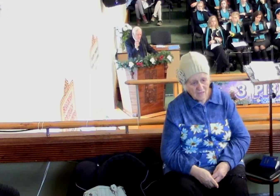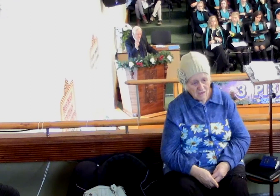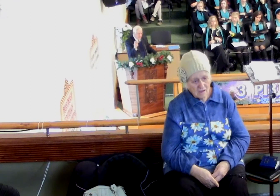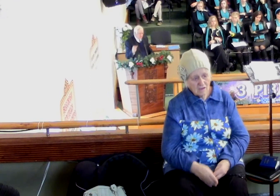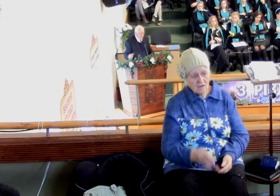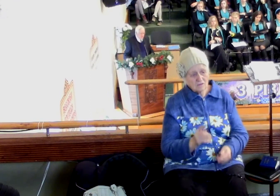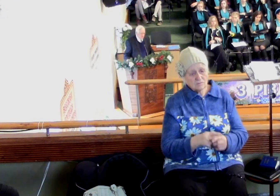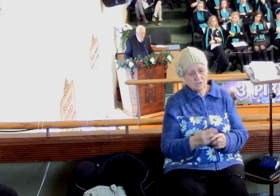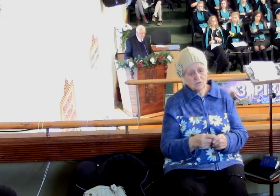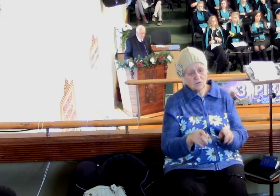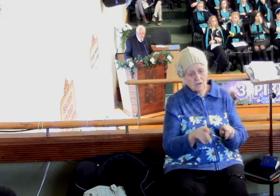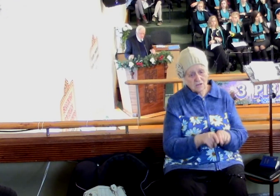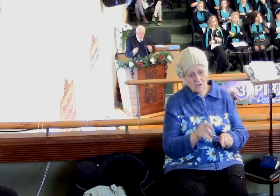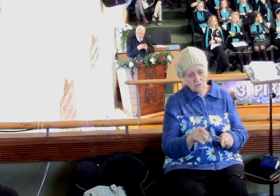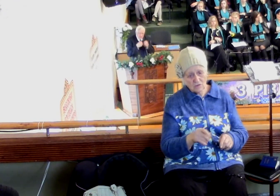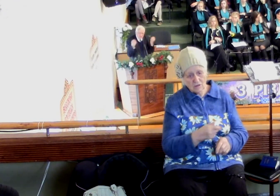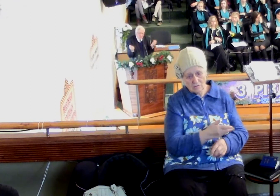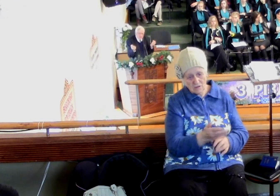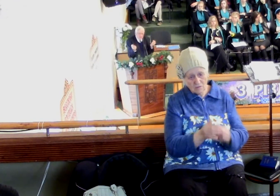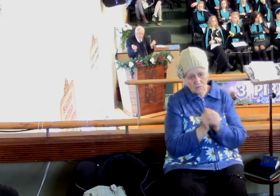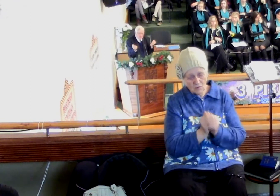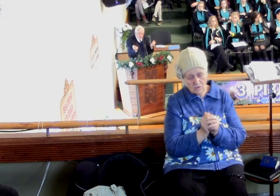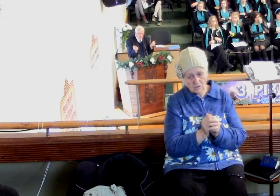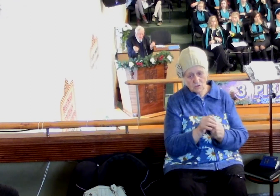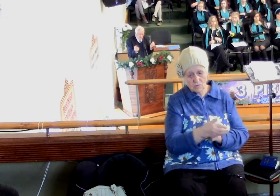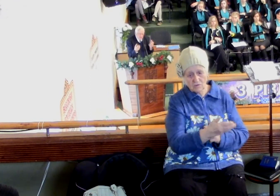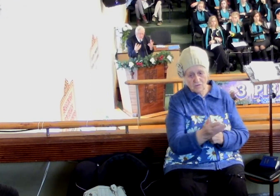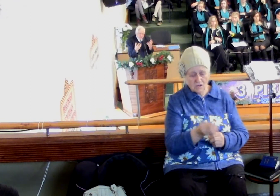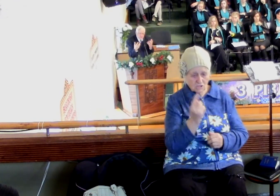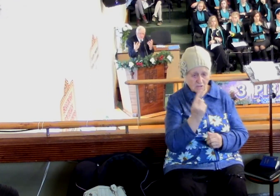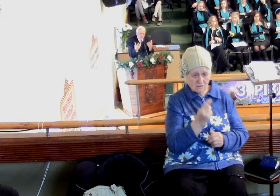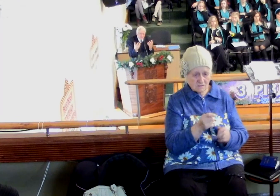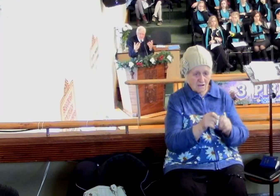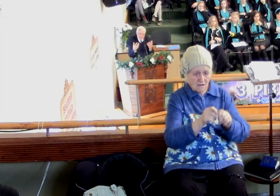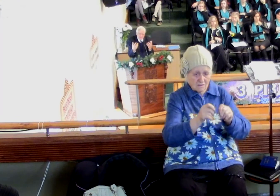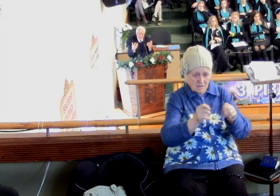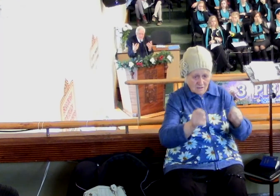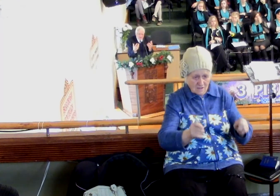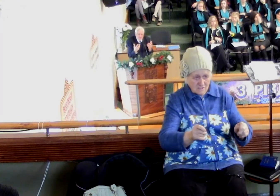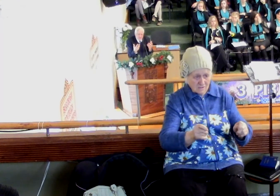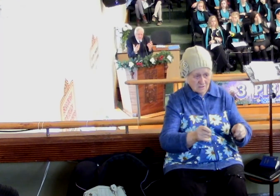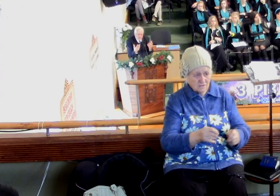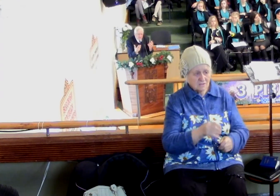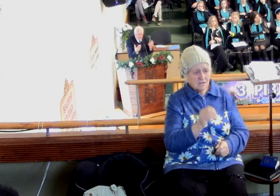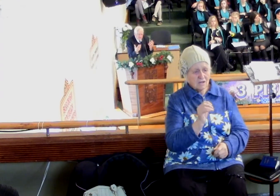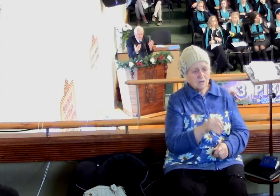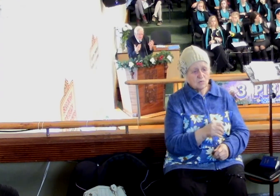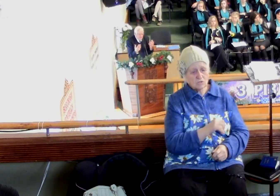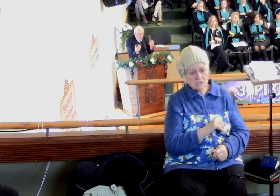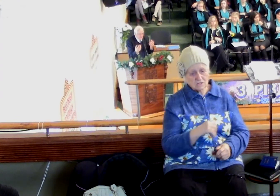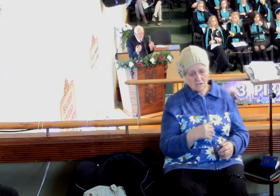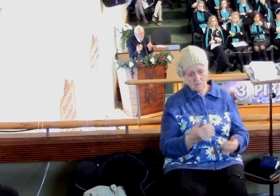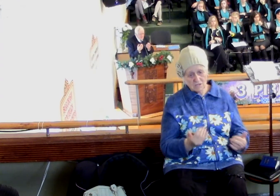о вас, друзья дорогие, чтобы открылись очи ваши. Поэтому сегодня вы можете сами лично